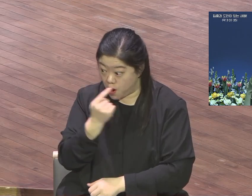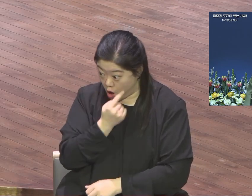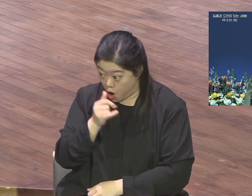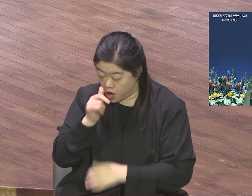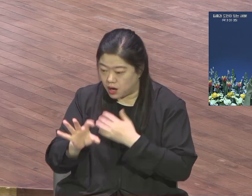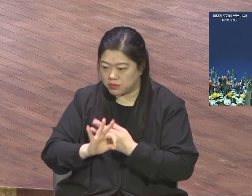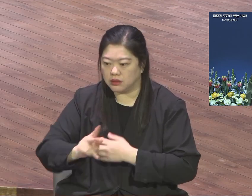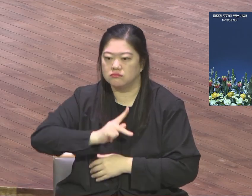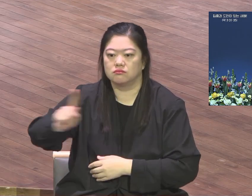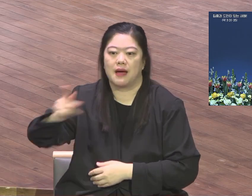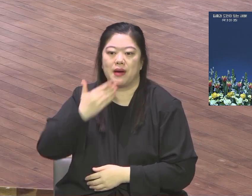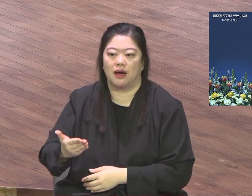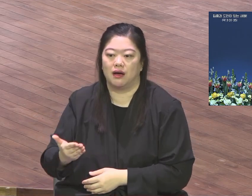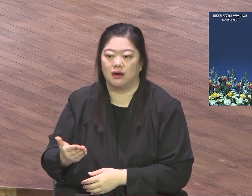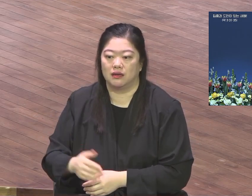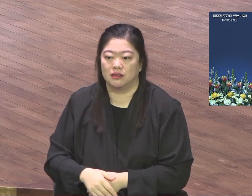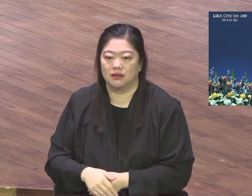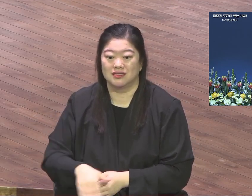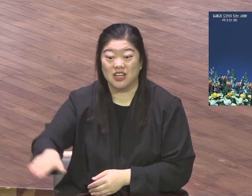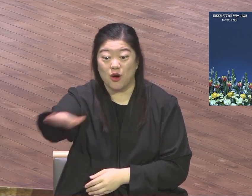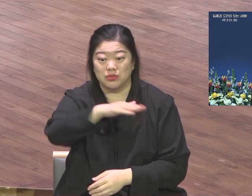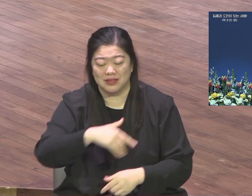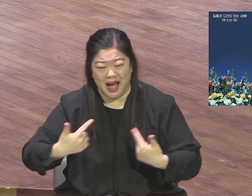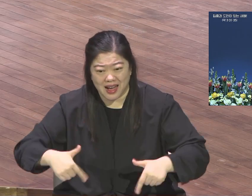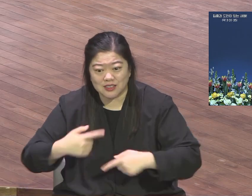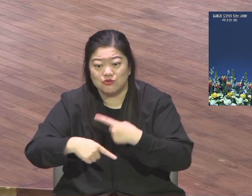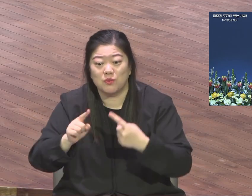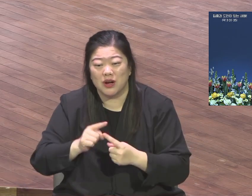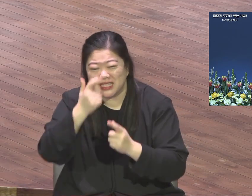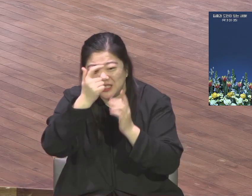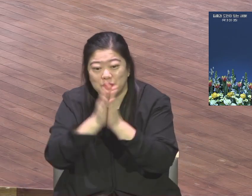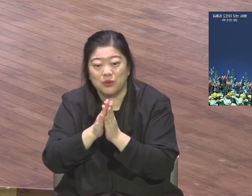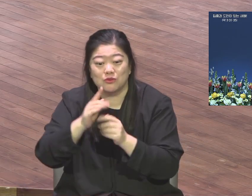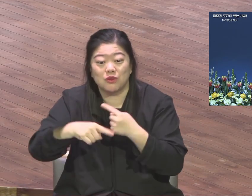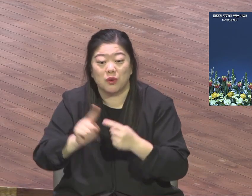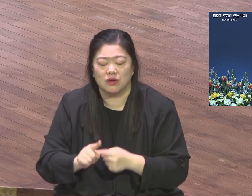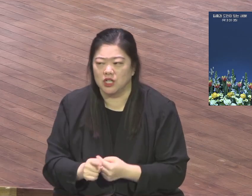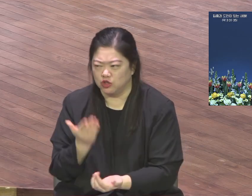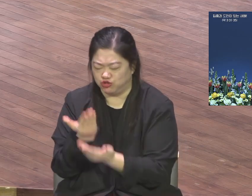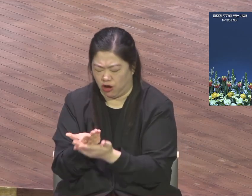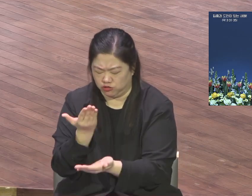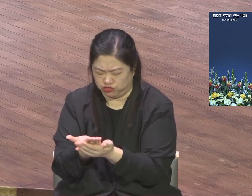뭘 줘 뭘 줘. 믿어도 별 수 없더라. 뭘 믿었는데.